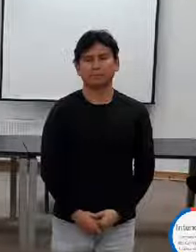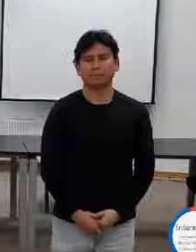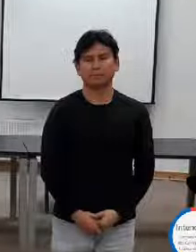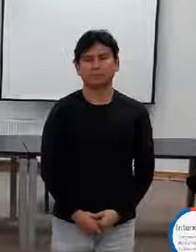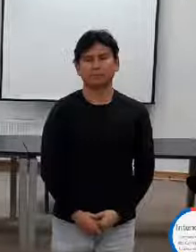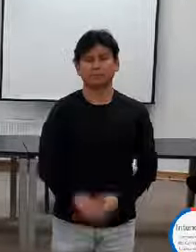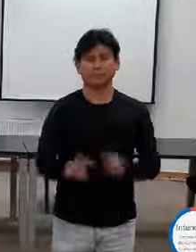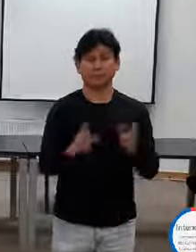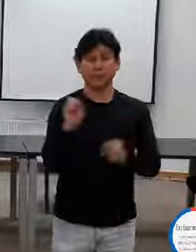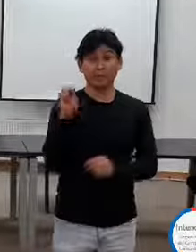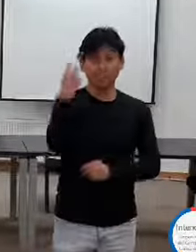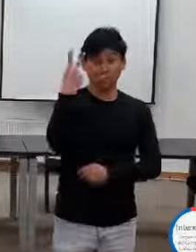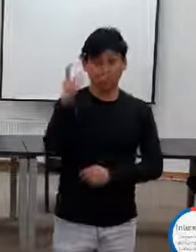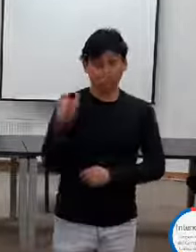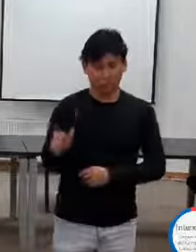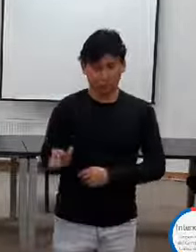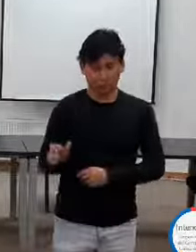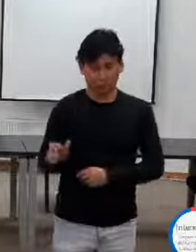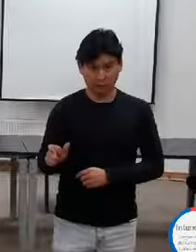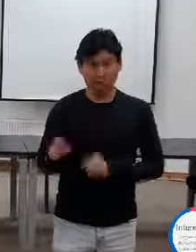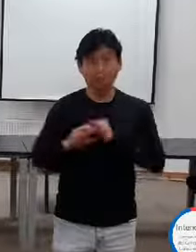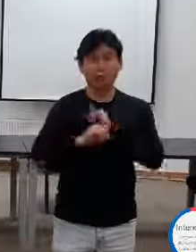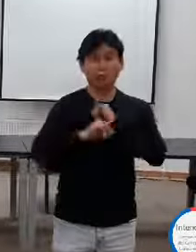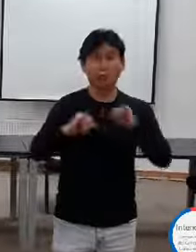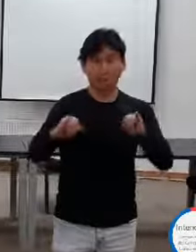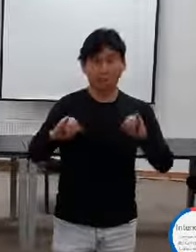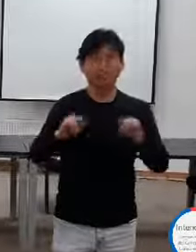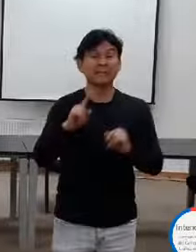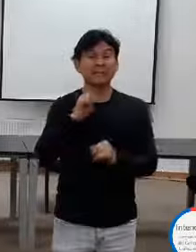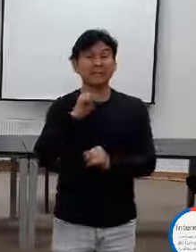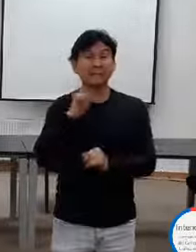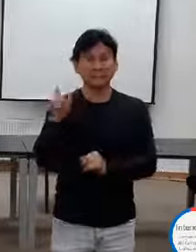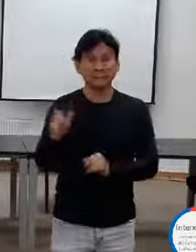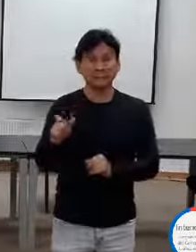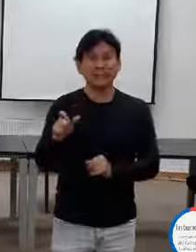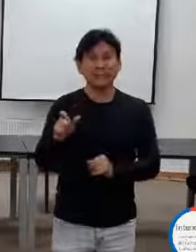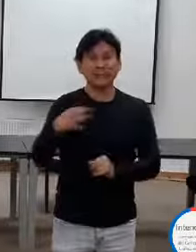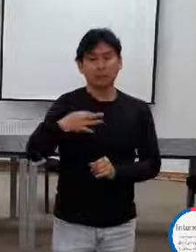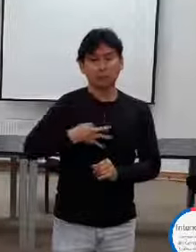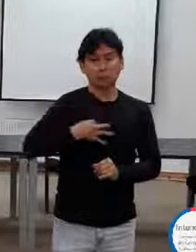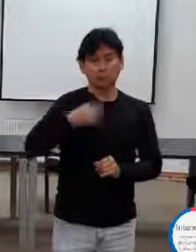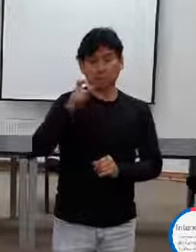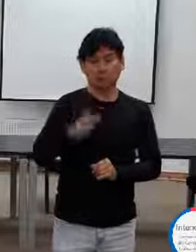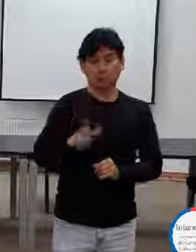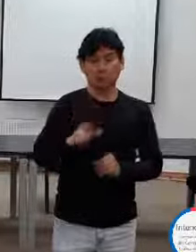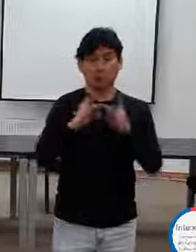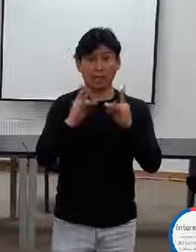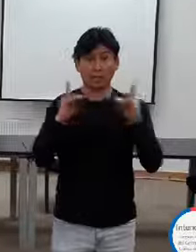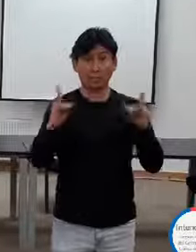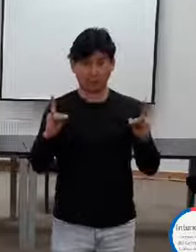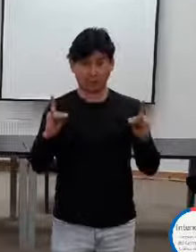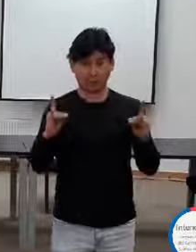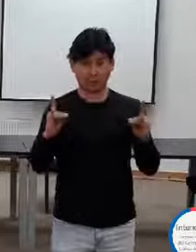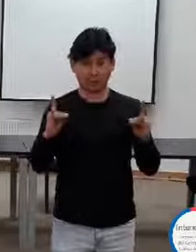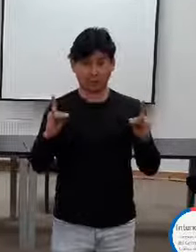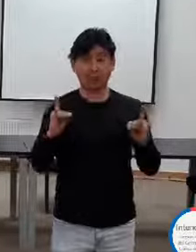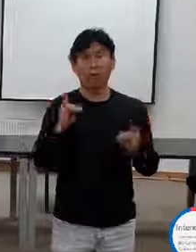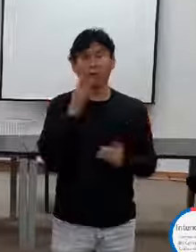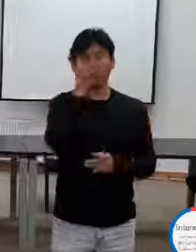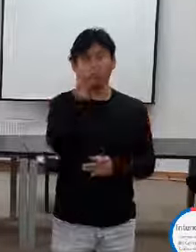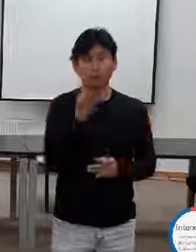En relación al segundo caso, informar a ustedes que corresponde a un ciudadano de la comuna de Aysén, es un